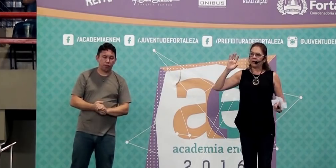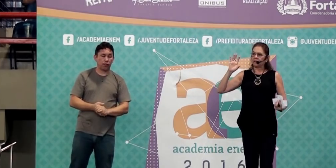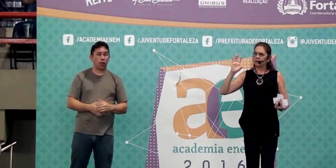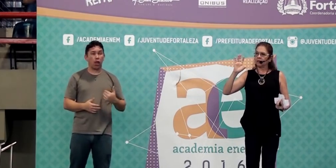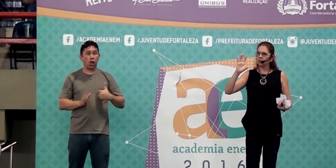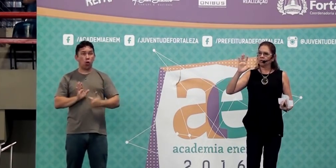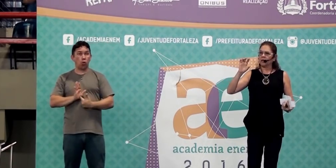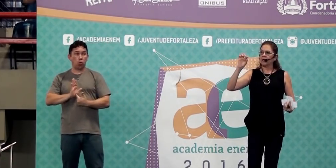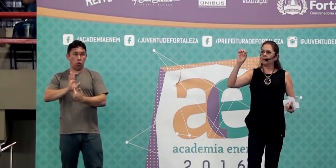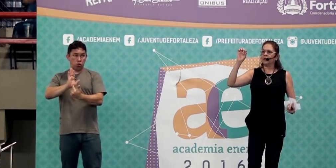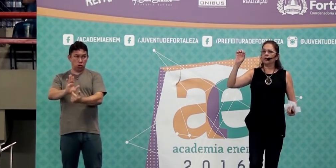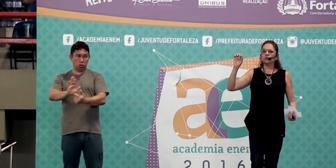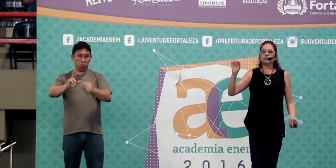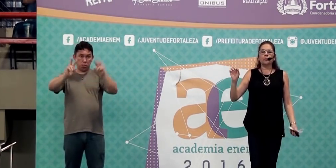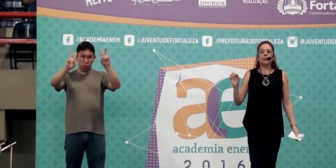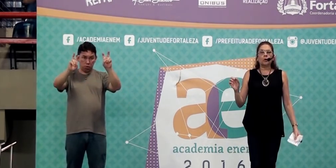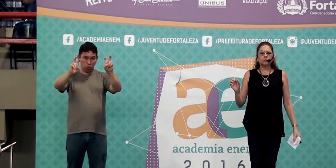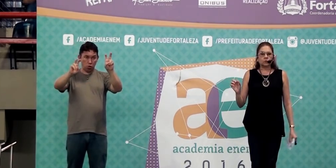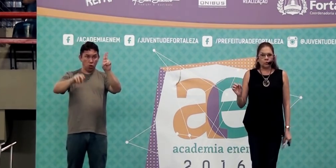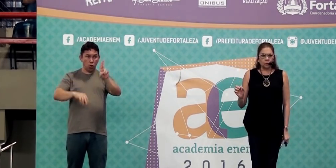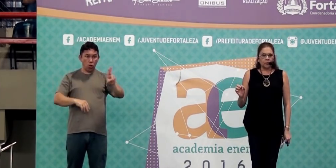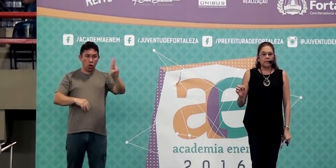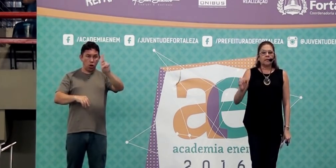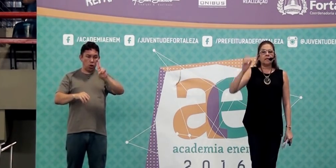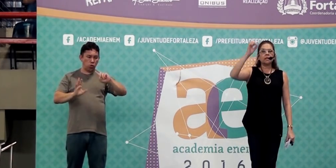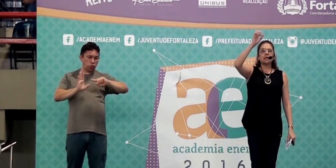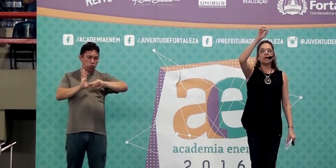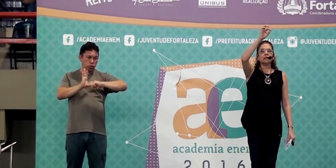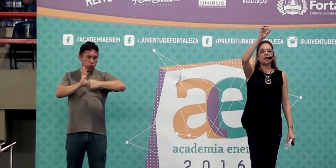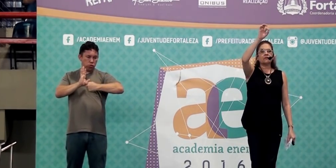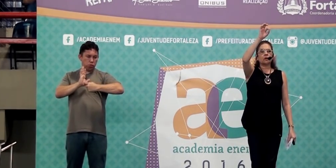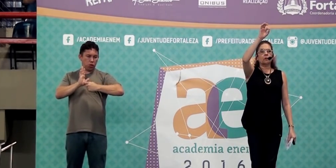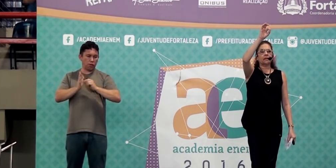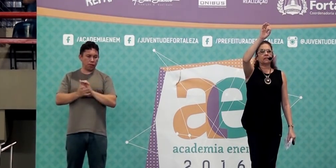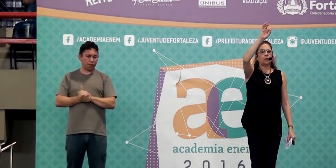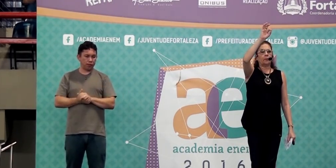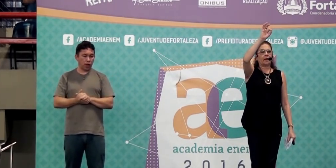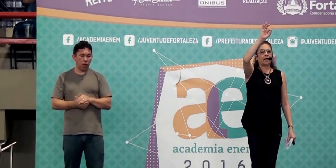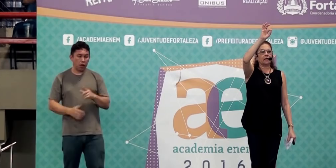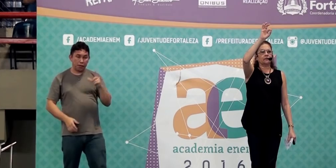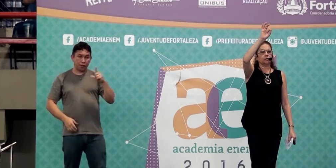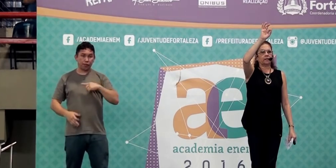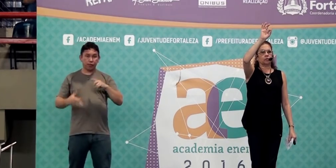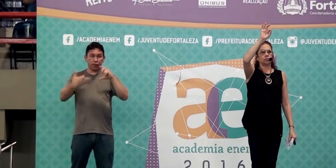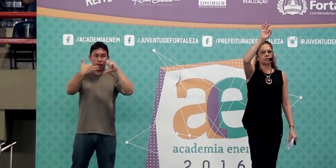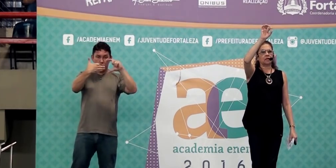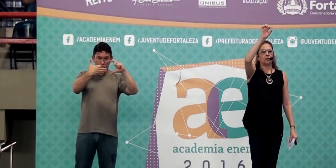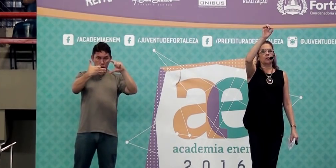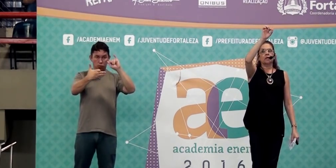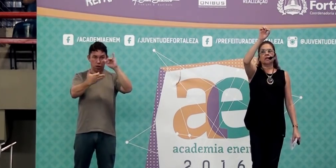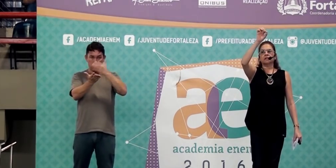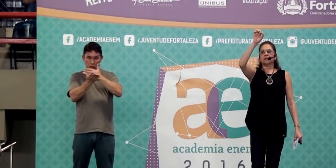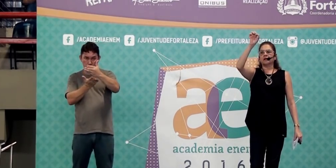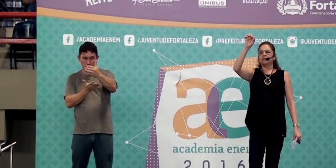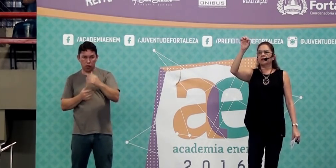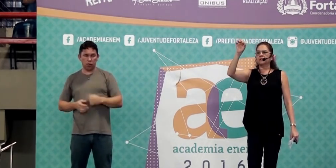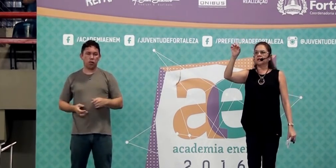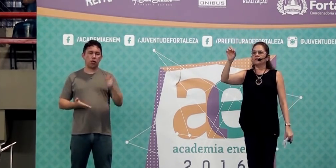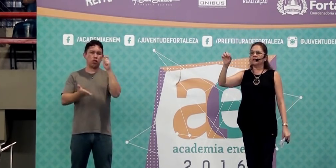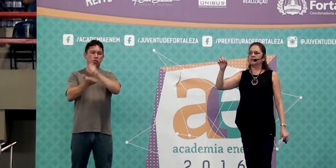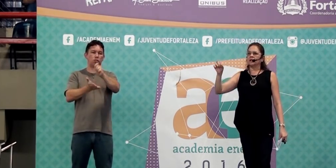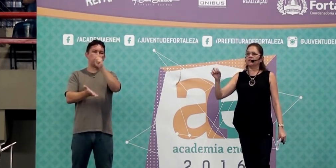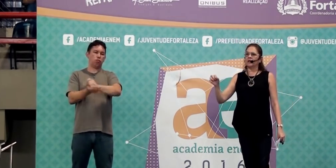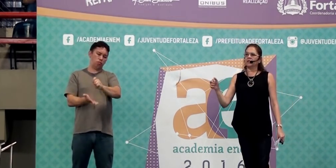Eu apresento o tema e uso ponto. Ninguém deve começar o parágrafo da introdução e